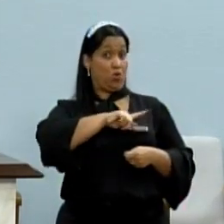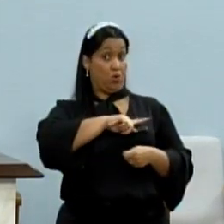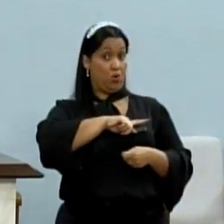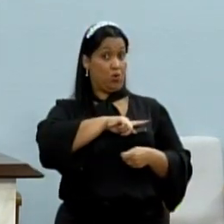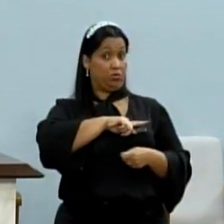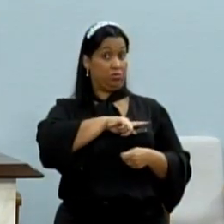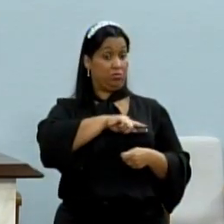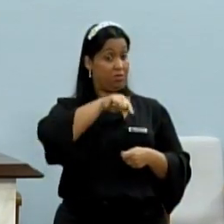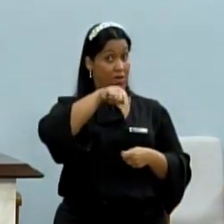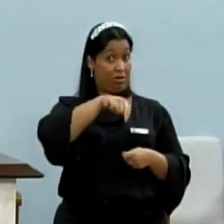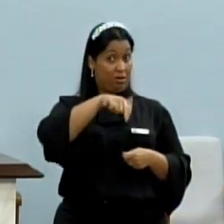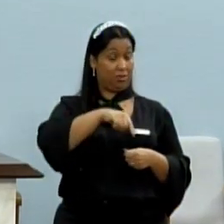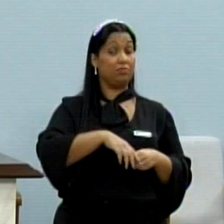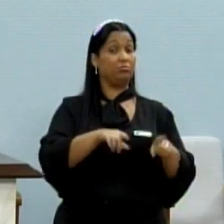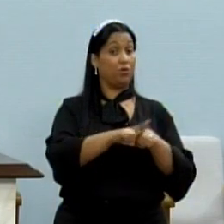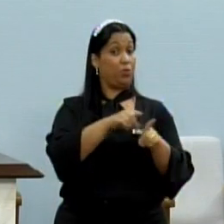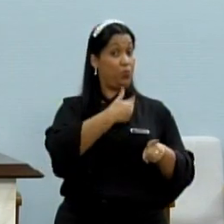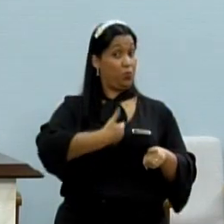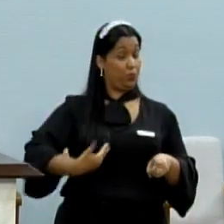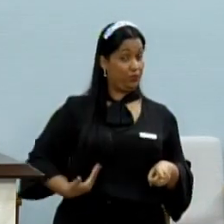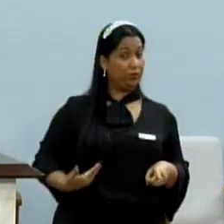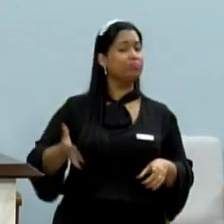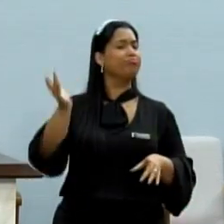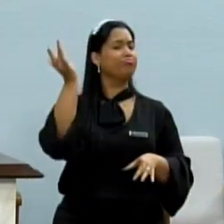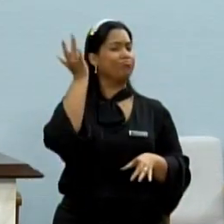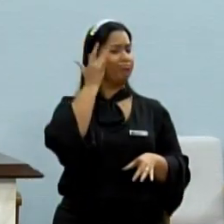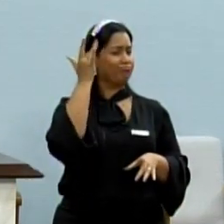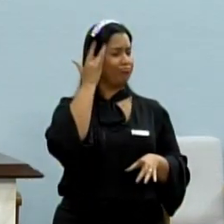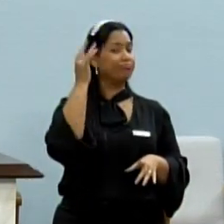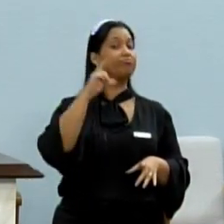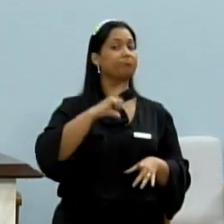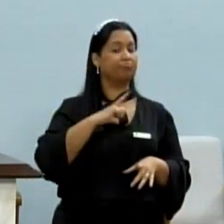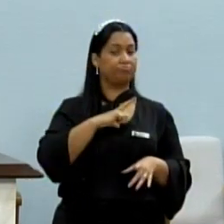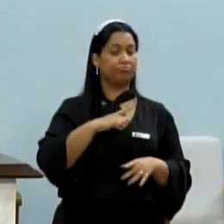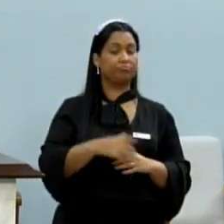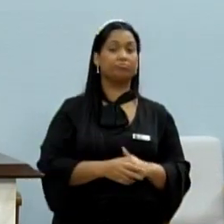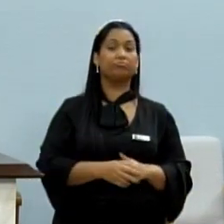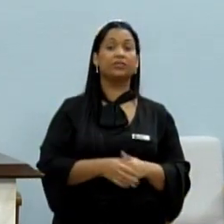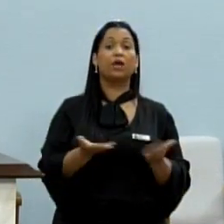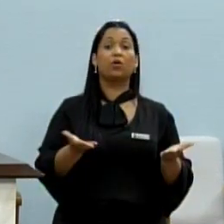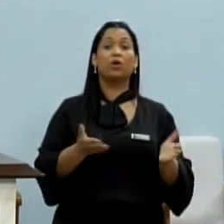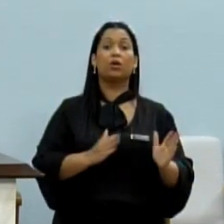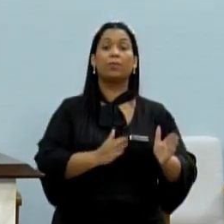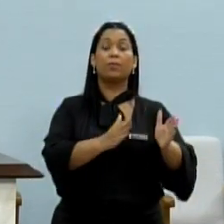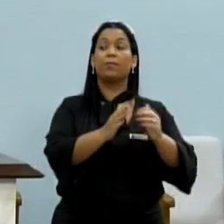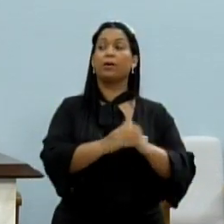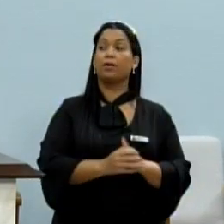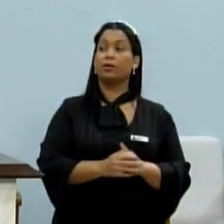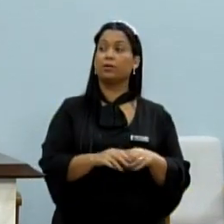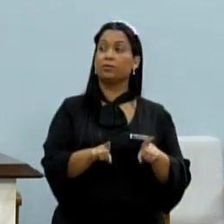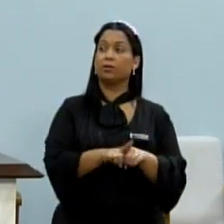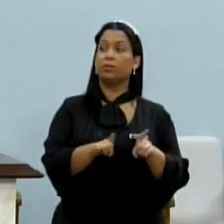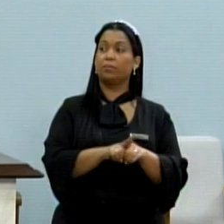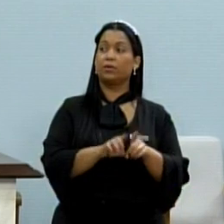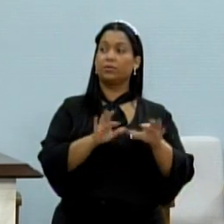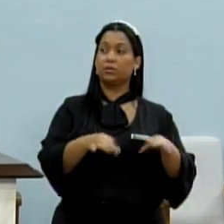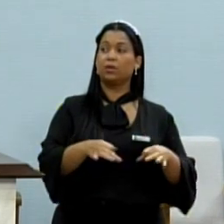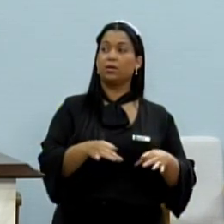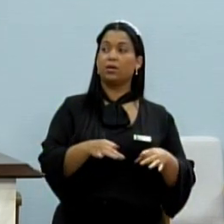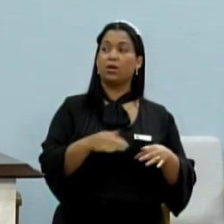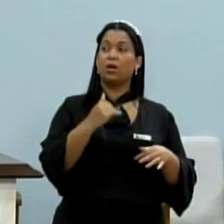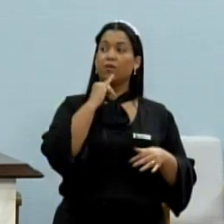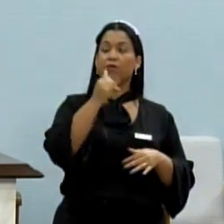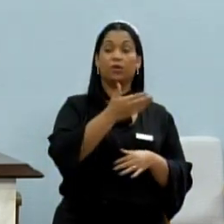enquanto poder público, tenhamos consciência. E aqui eu vou caminhar para o encerramento da minha fala, conclamando